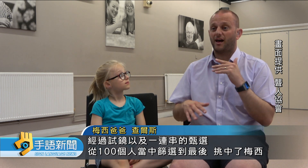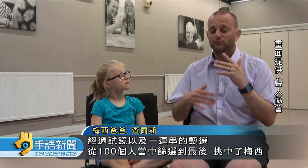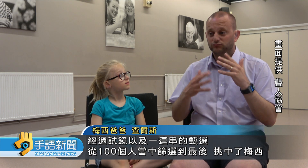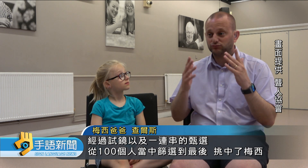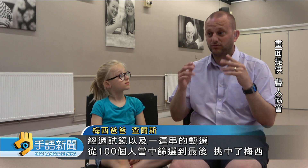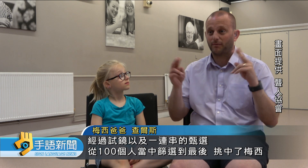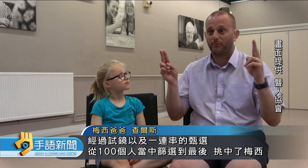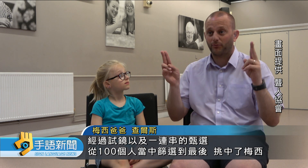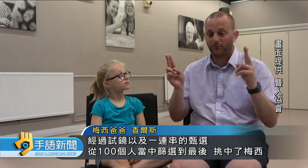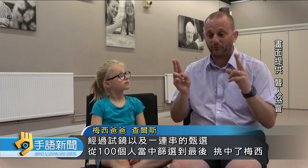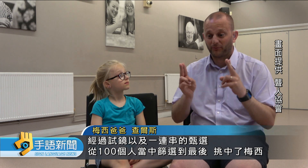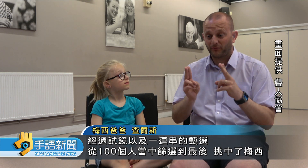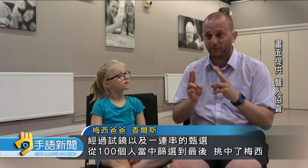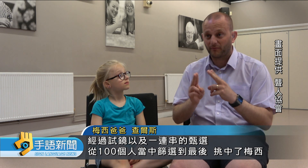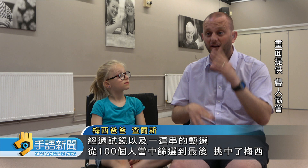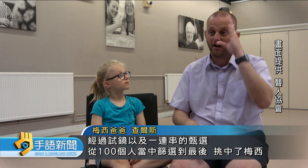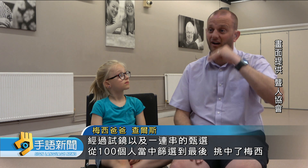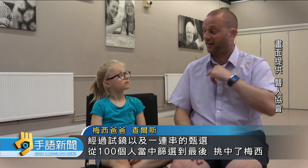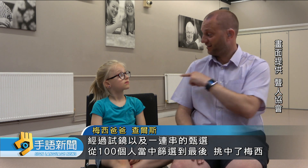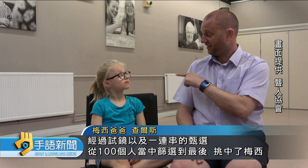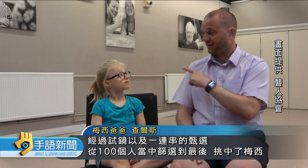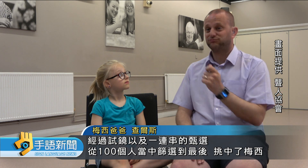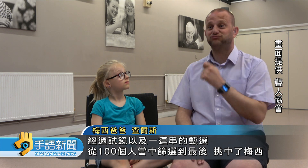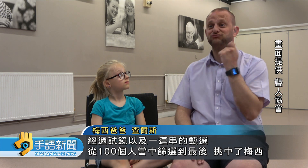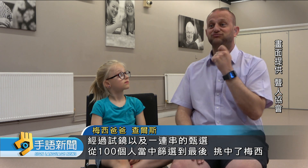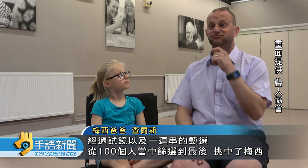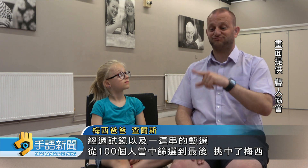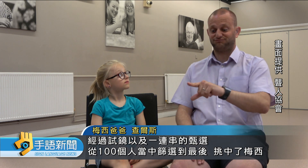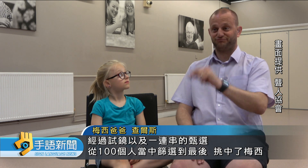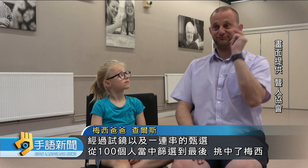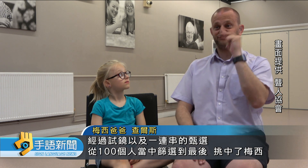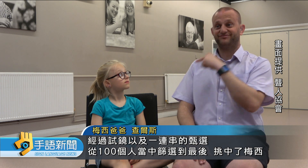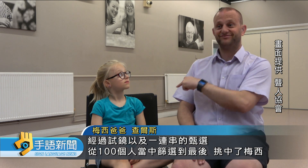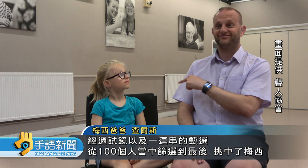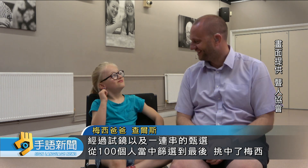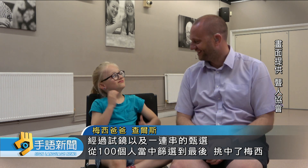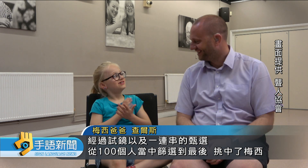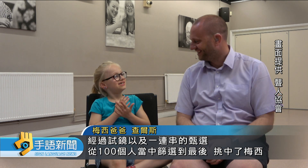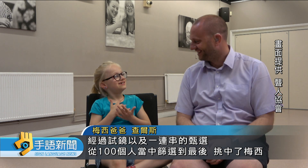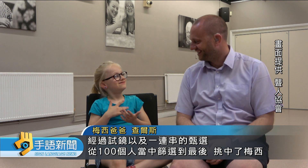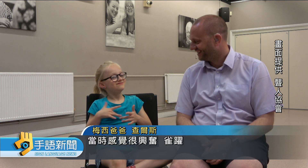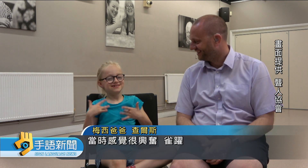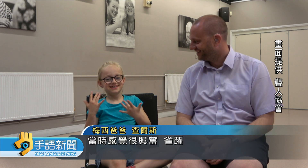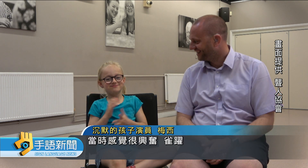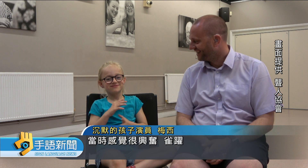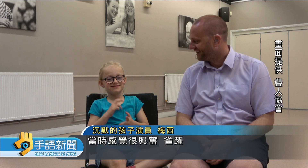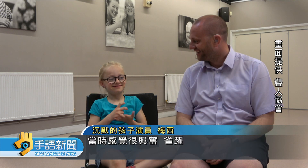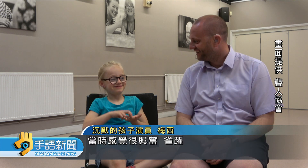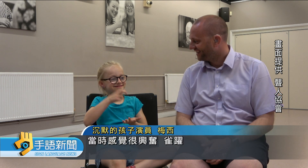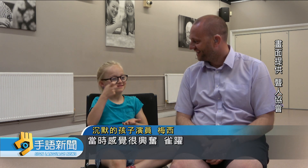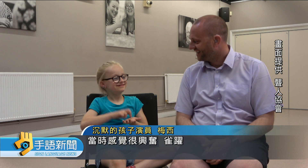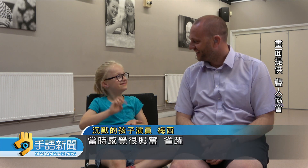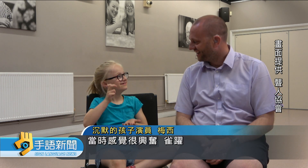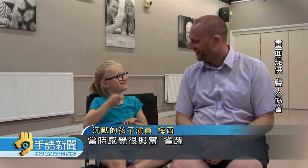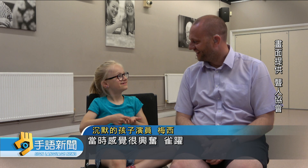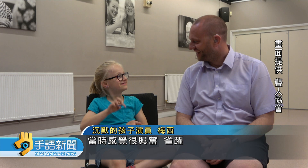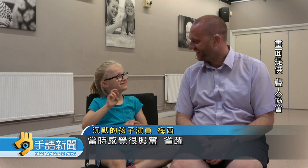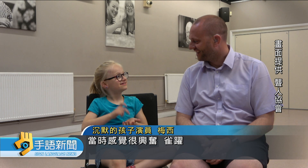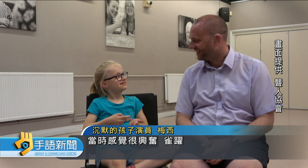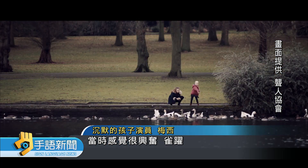中筛选到最后挑中了梅西。 当时感觉很兴奋雀跃，